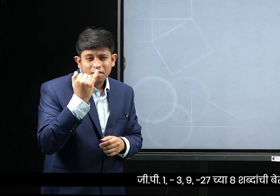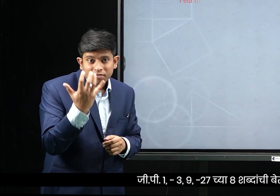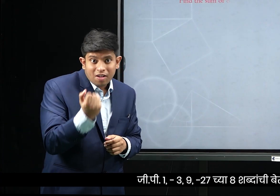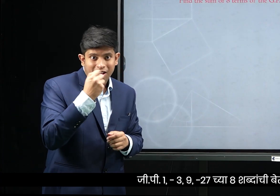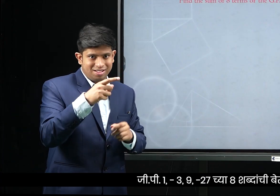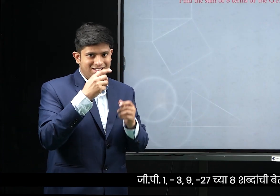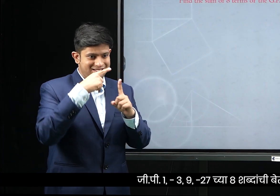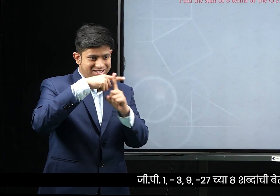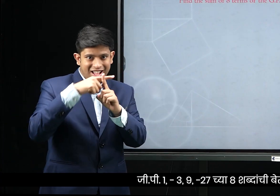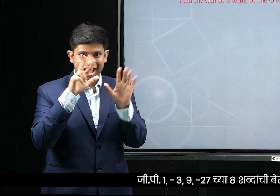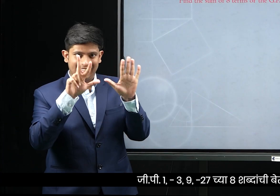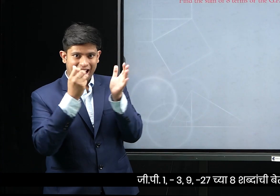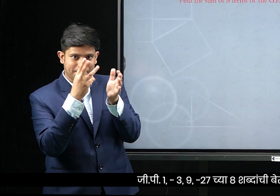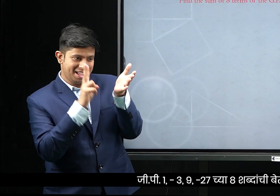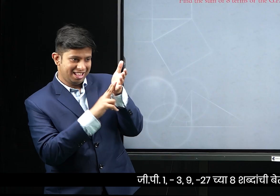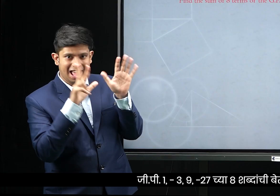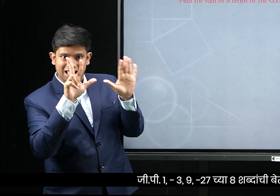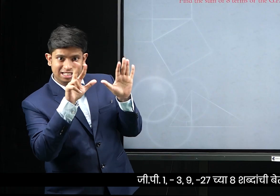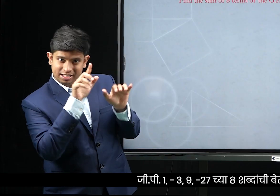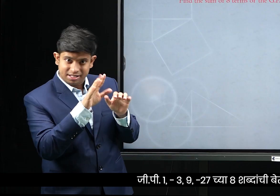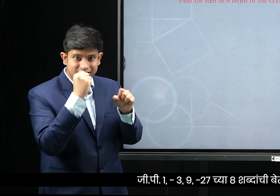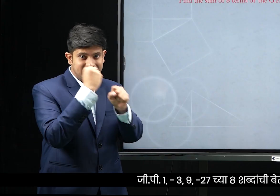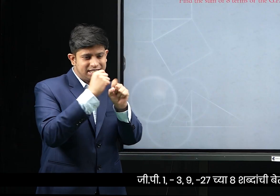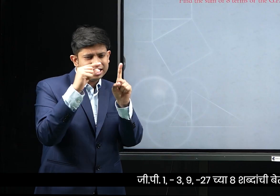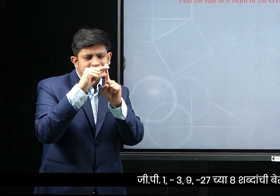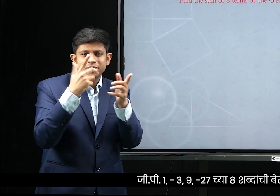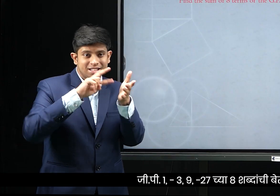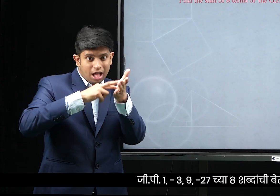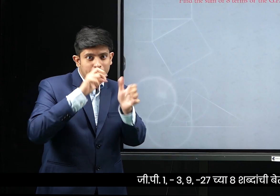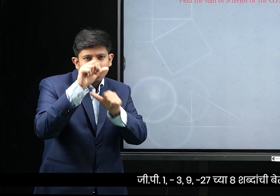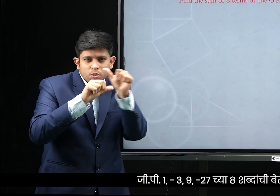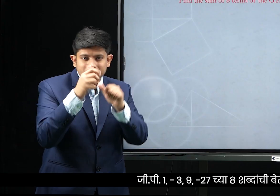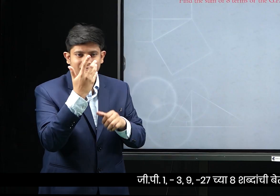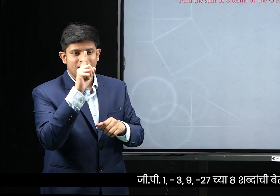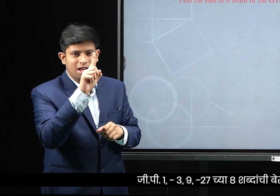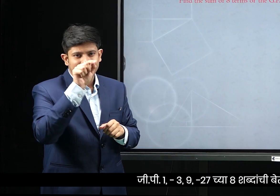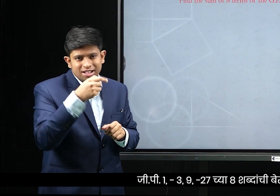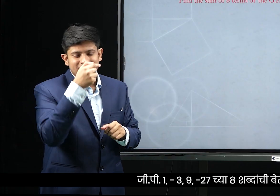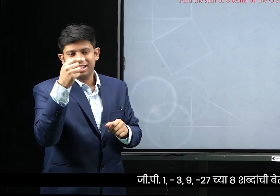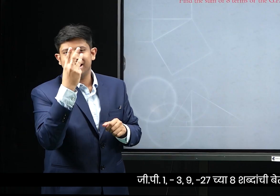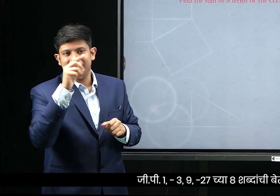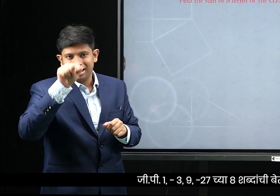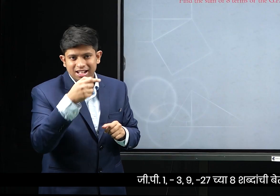GP 1 minus 3 9 minus 27 च्या 8 शब्दांची बेरीज